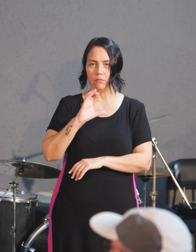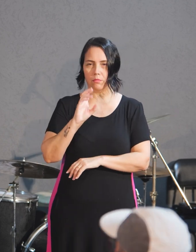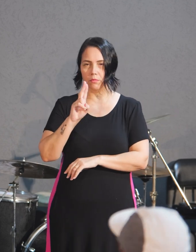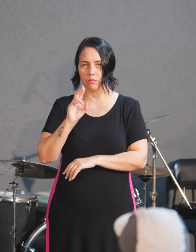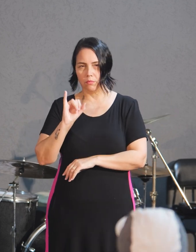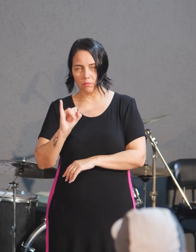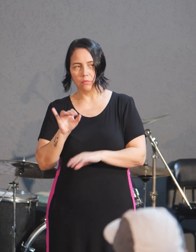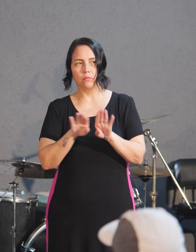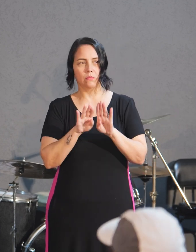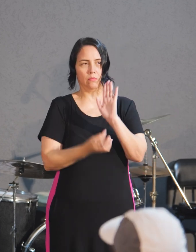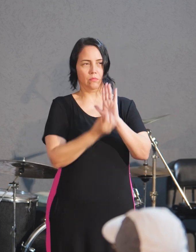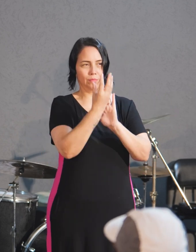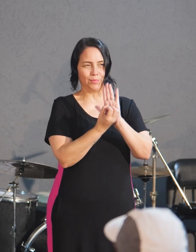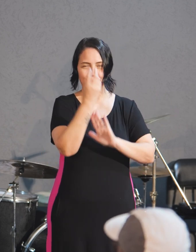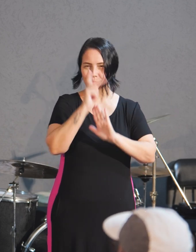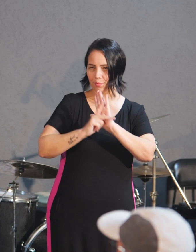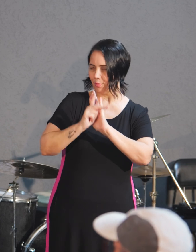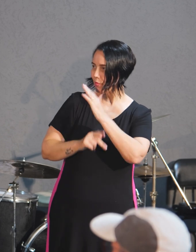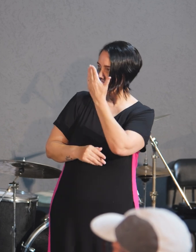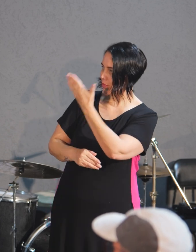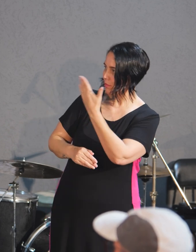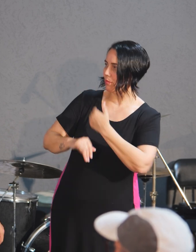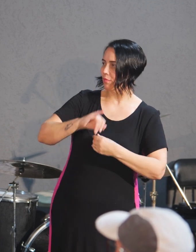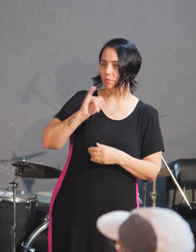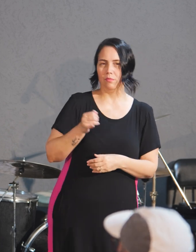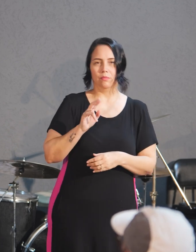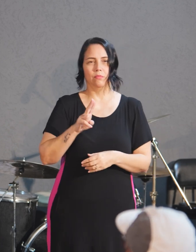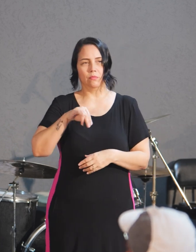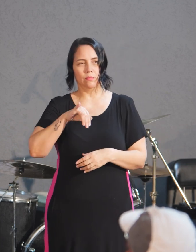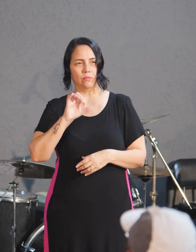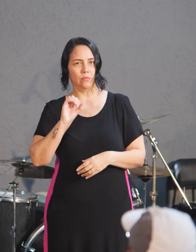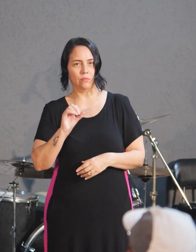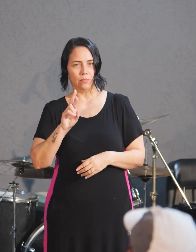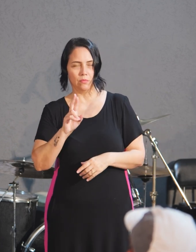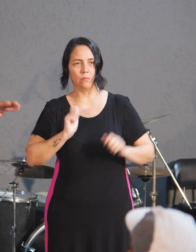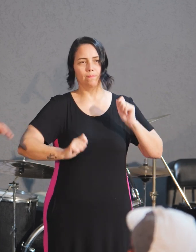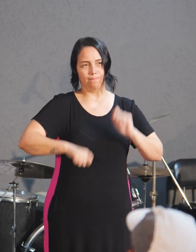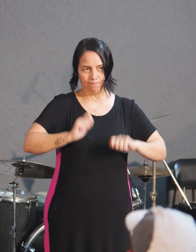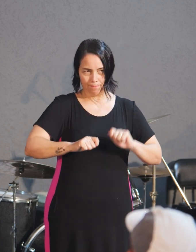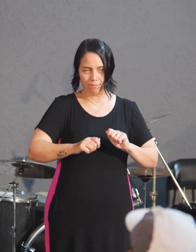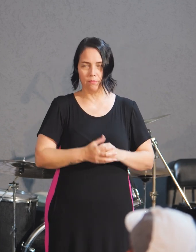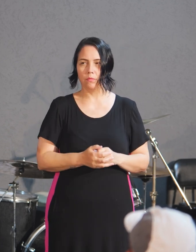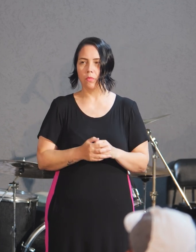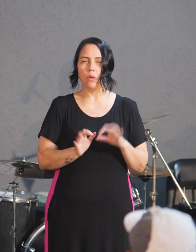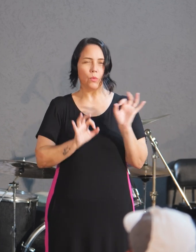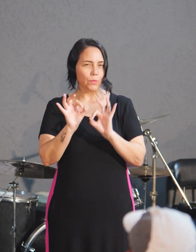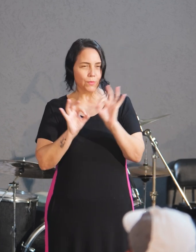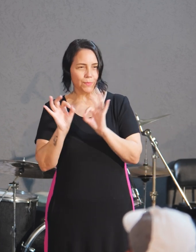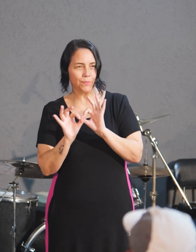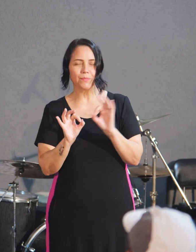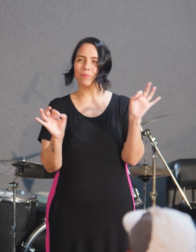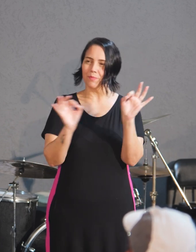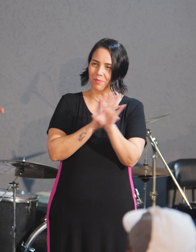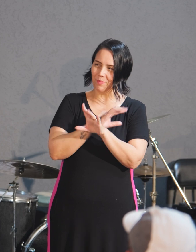e produtor do projeto, e o Júnior, que é o nosso professor de bateria. Então, cada professor organizou algumas músicas e a gente termina